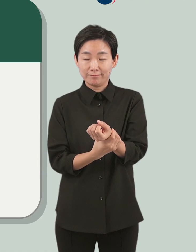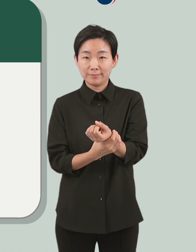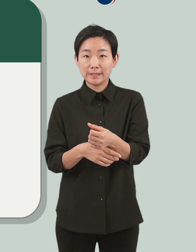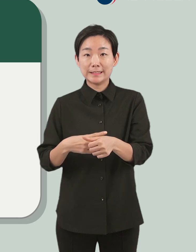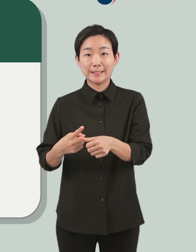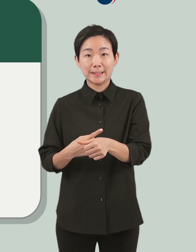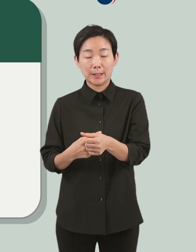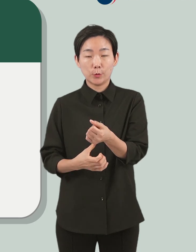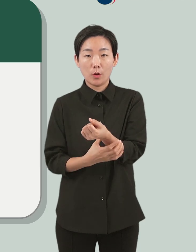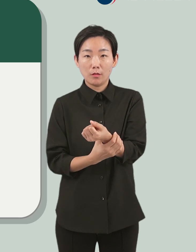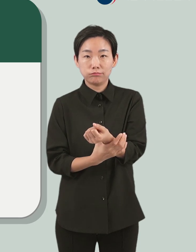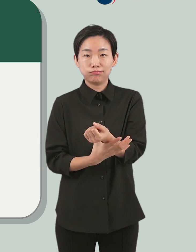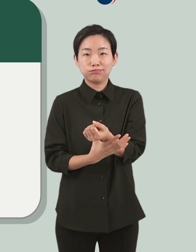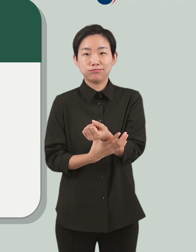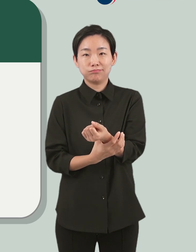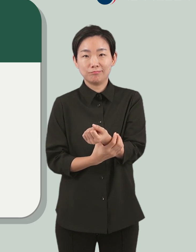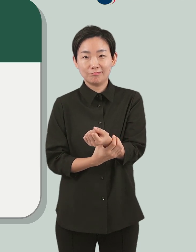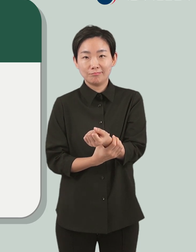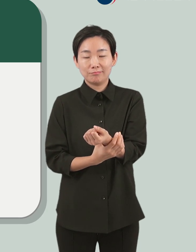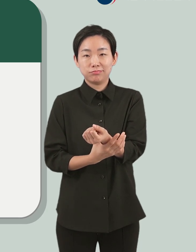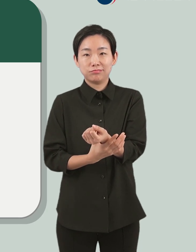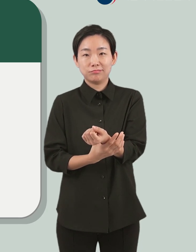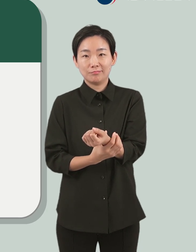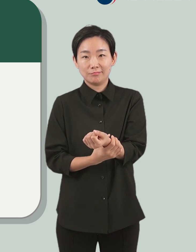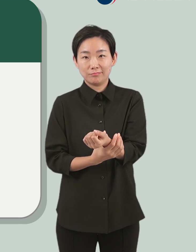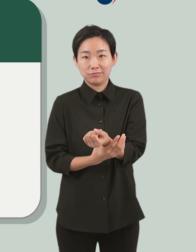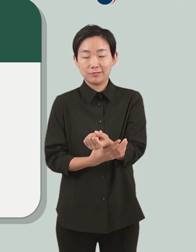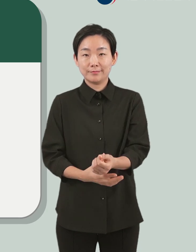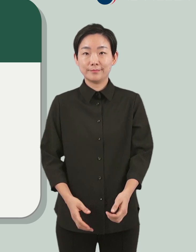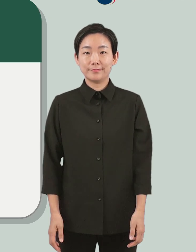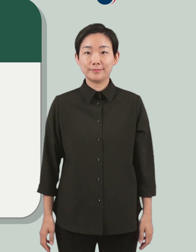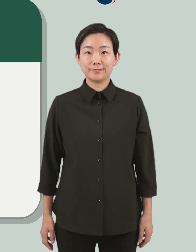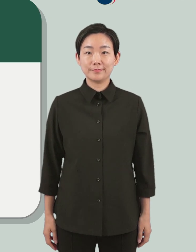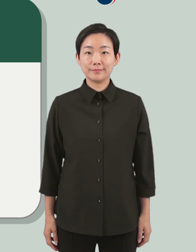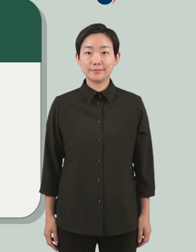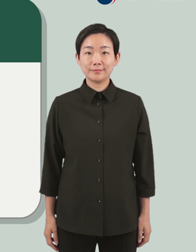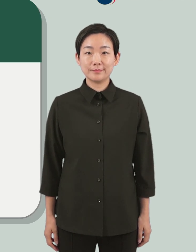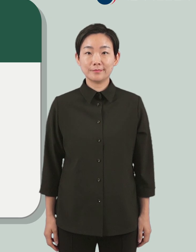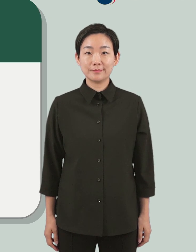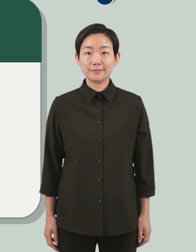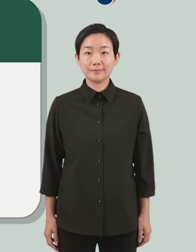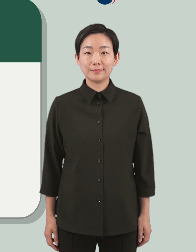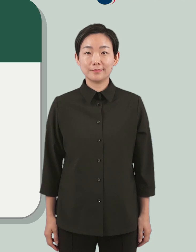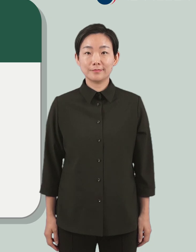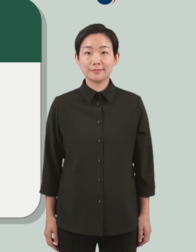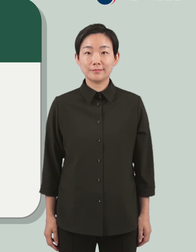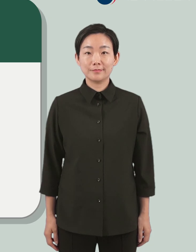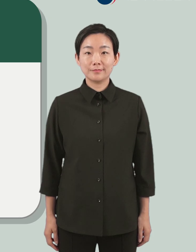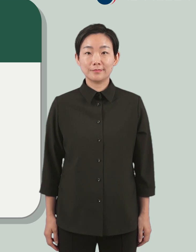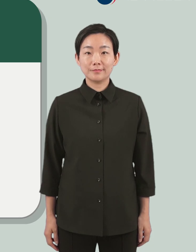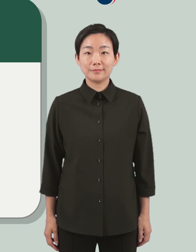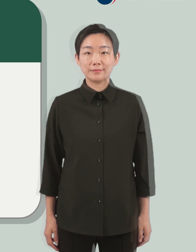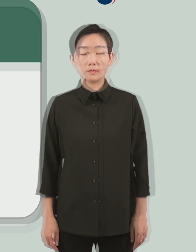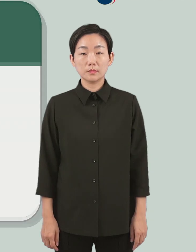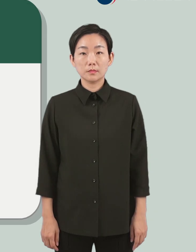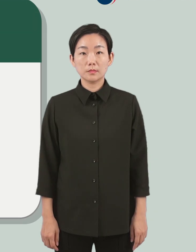커프에 공기를 자동으로 넣어 압력을 조절한 뒤 혈압과 심박수를 표시합니다.